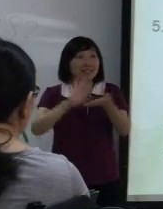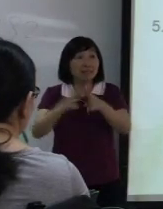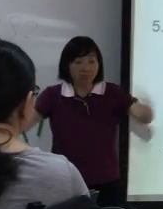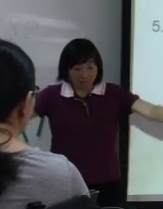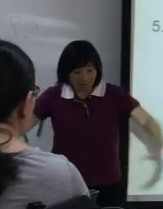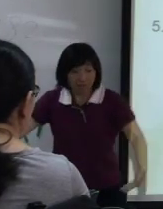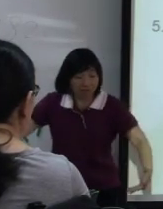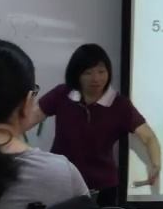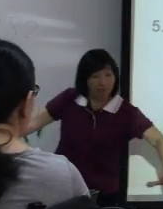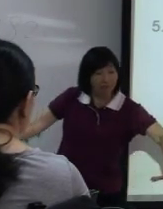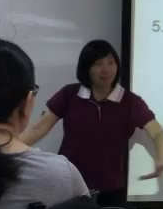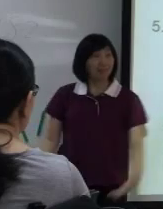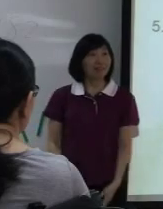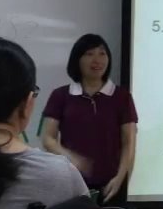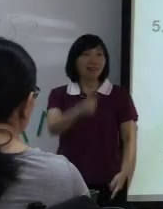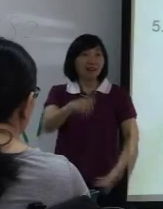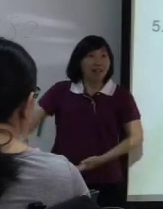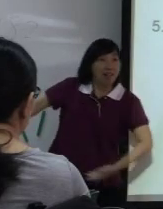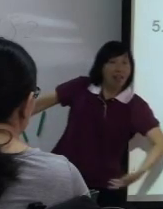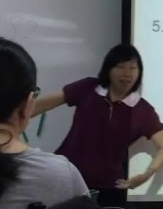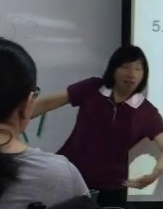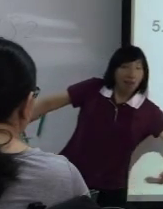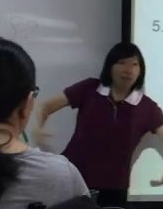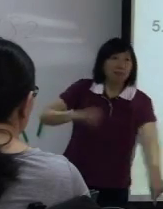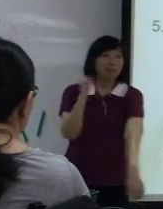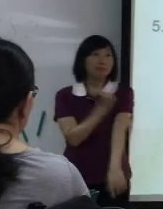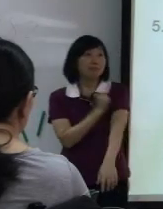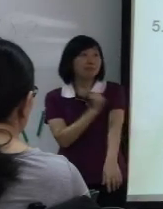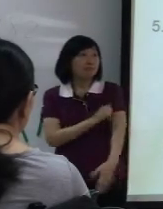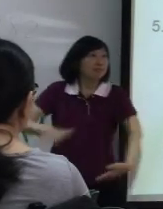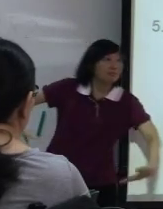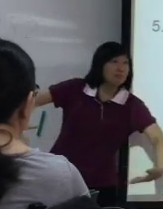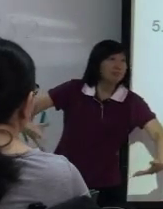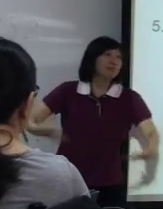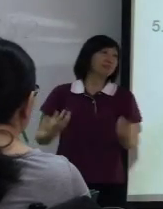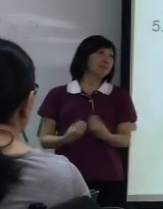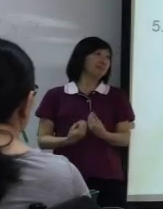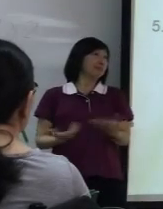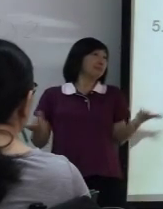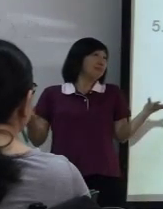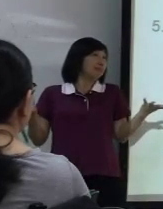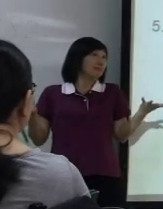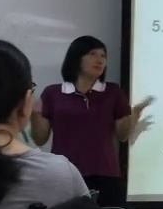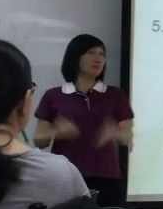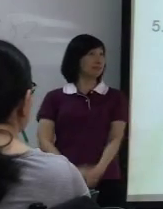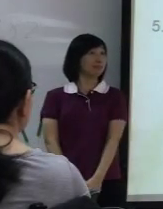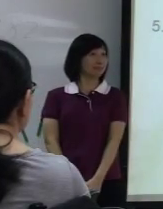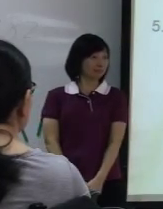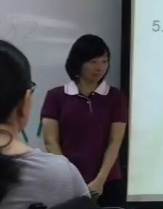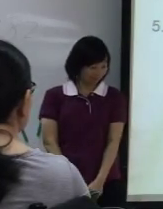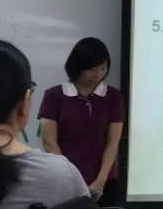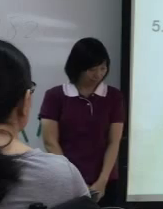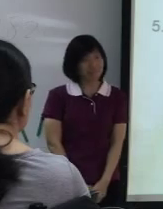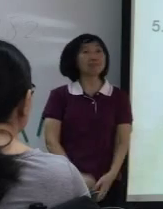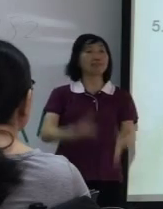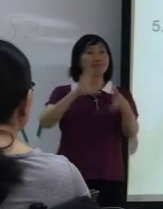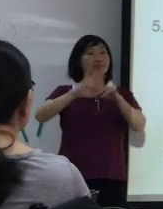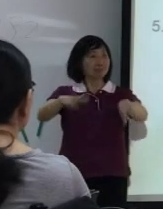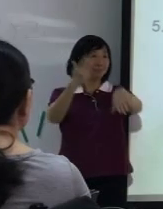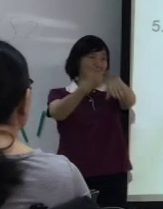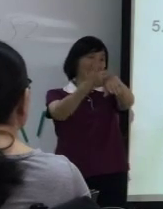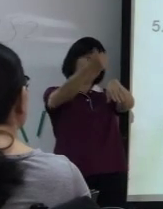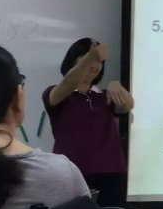哦，那这个携带太不方便了，携带太不方便了。所以现在科技进